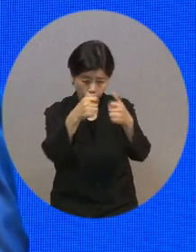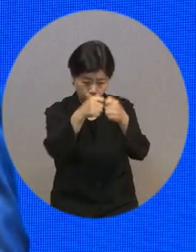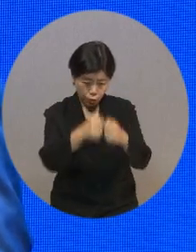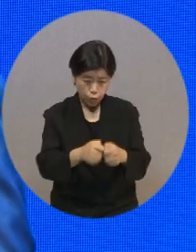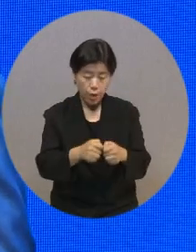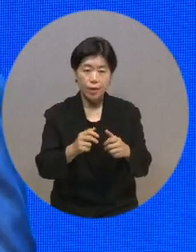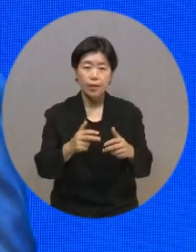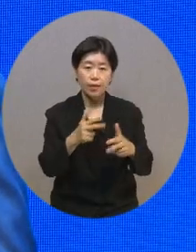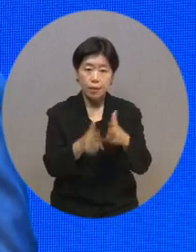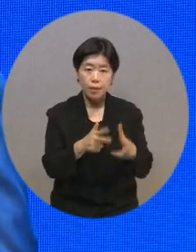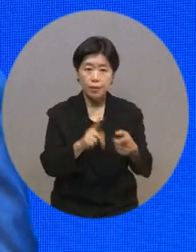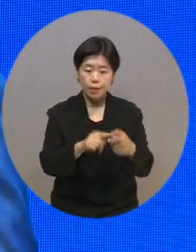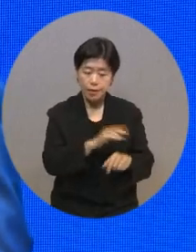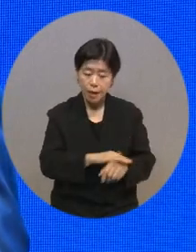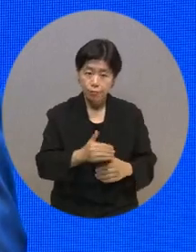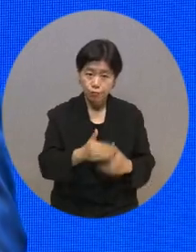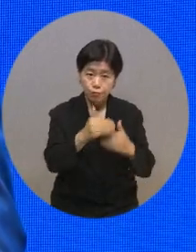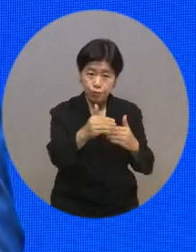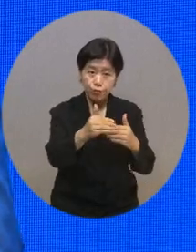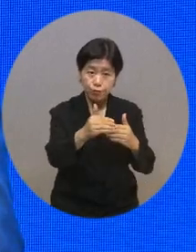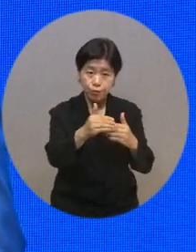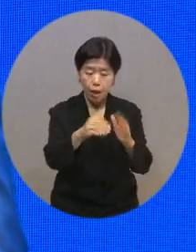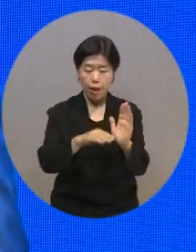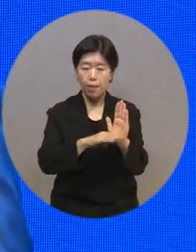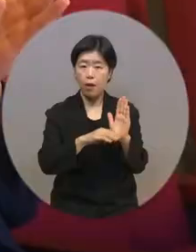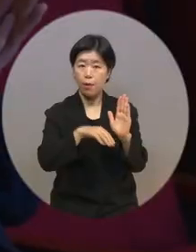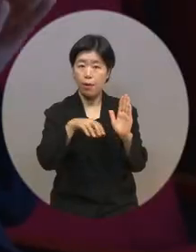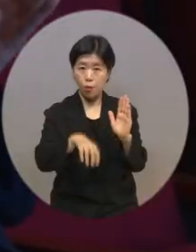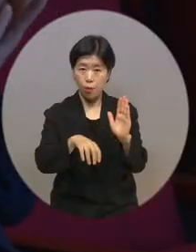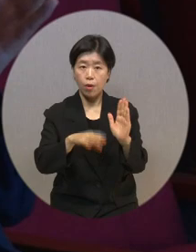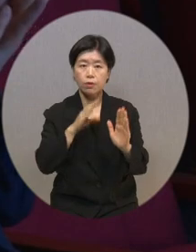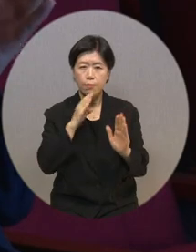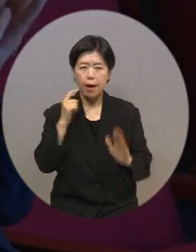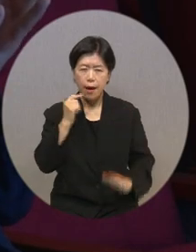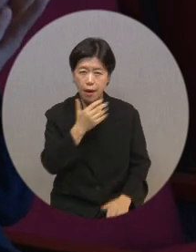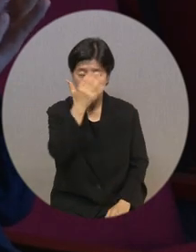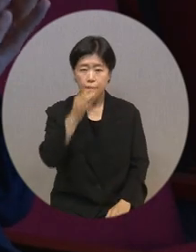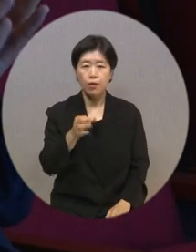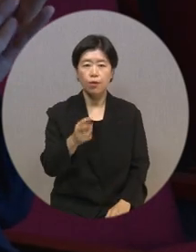추진해 남해안 거점 도시 미항여수 실현에